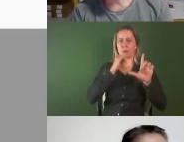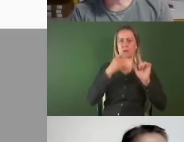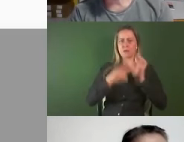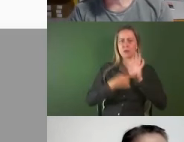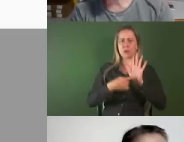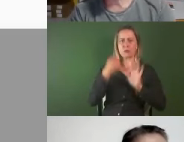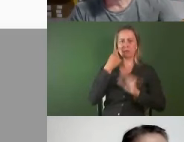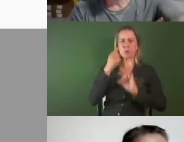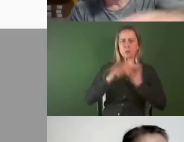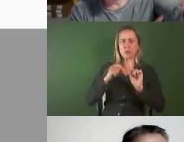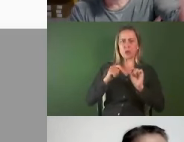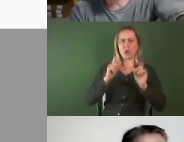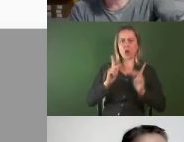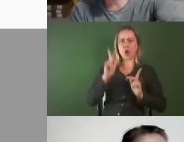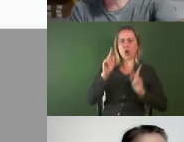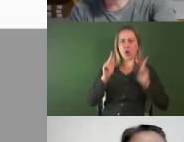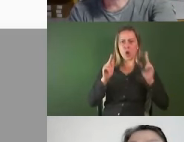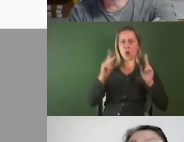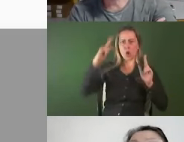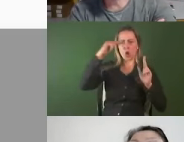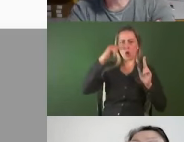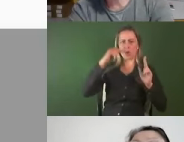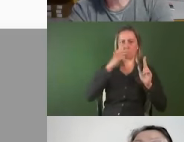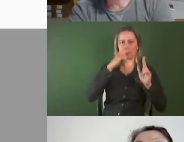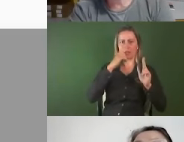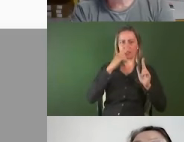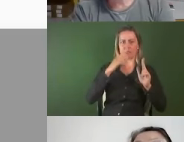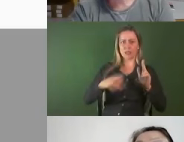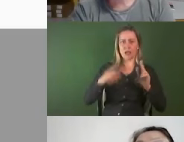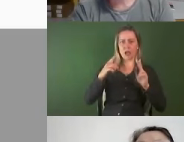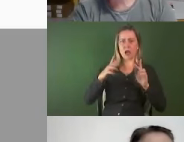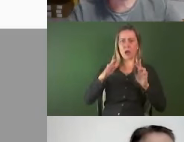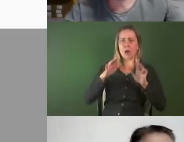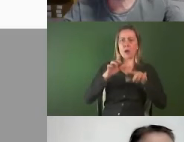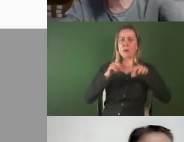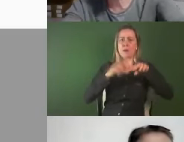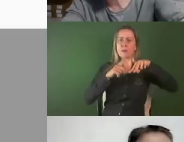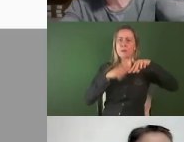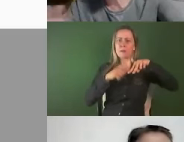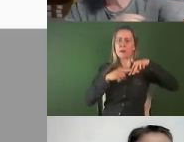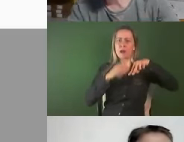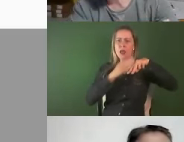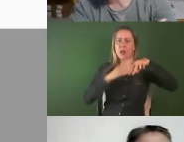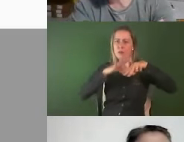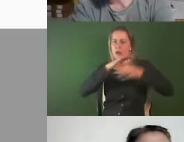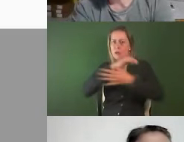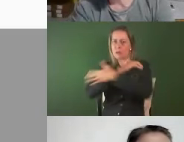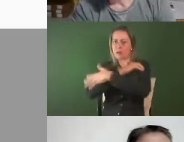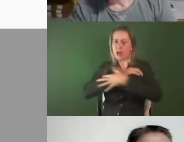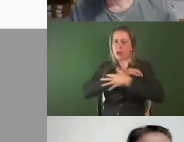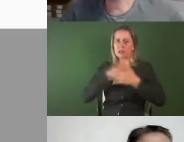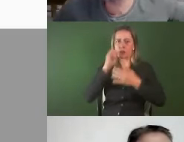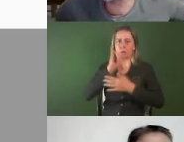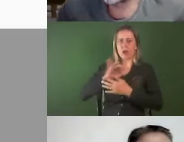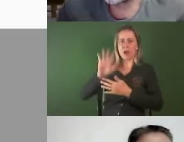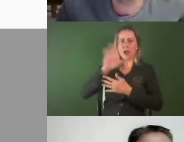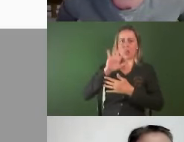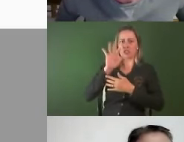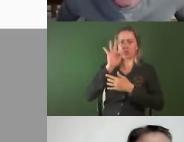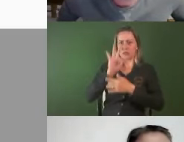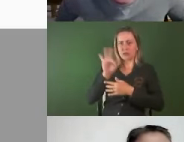né, esse recorte desse braço e dessa perna desse pescador, mostrando aquela paisagem ao fundo, né? E nós estamos